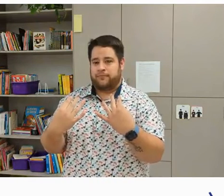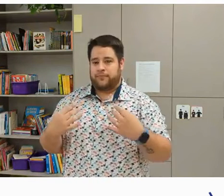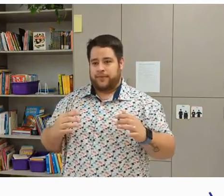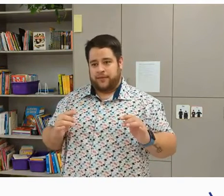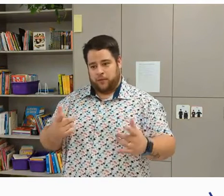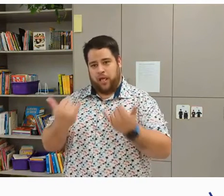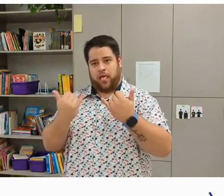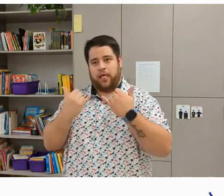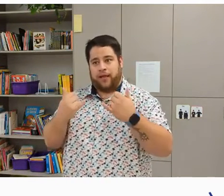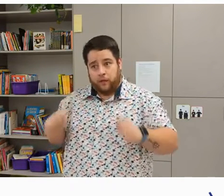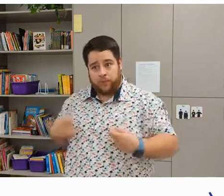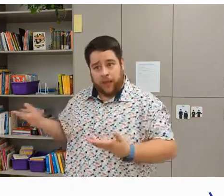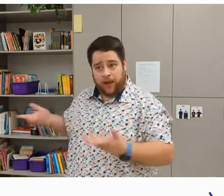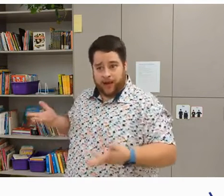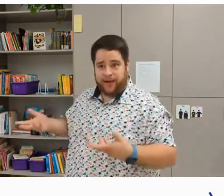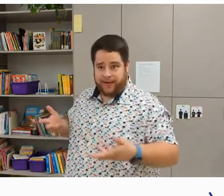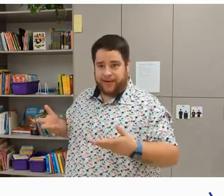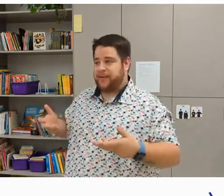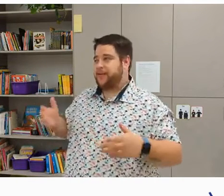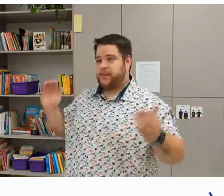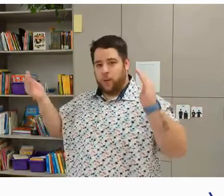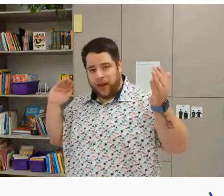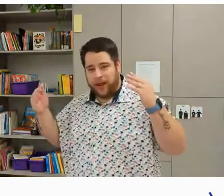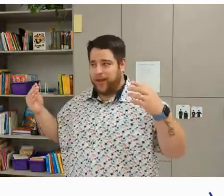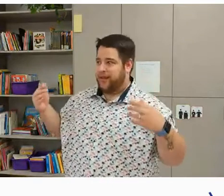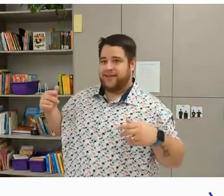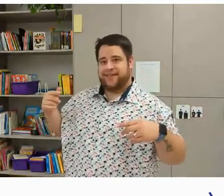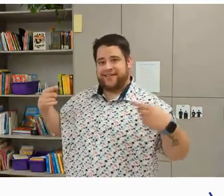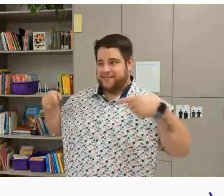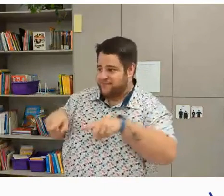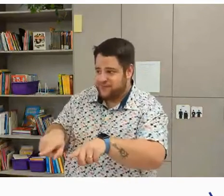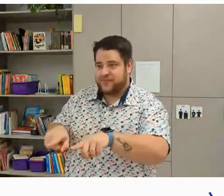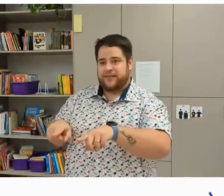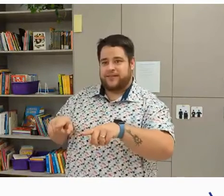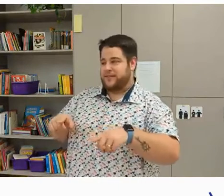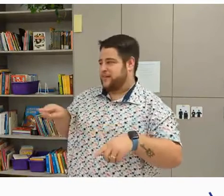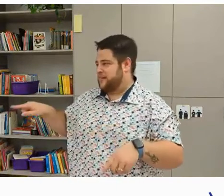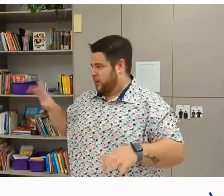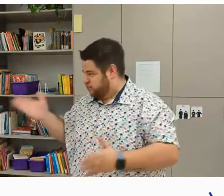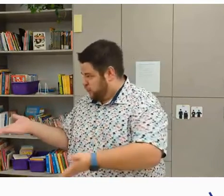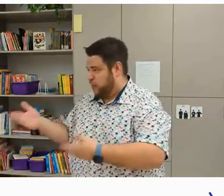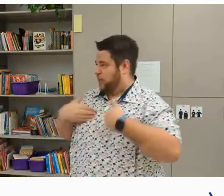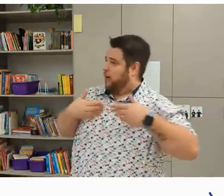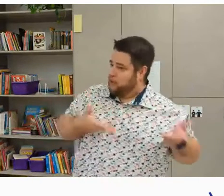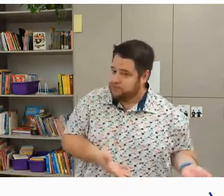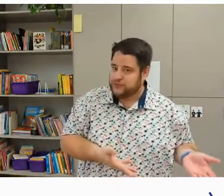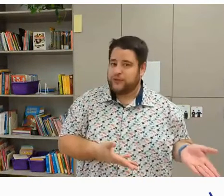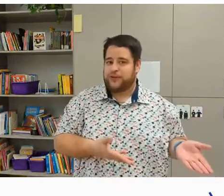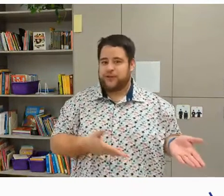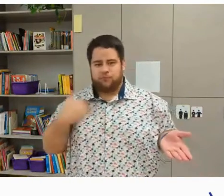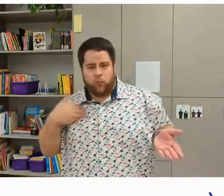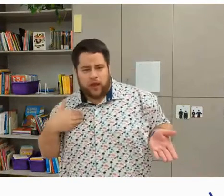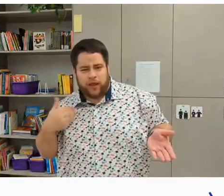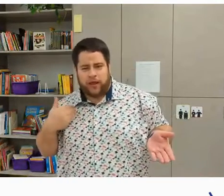que c'est comme ça, la vie, qu'on peut communiquer, on peut faire des comparaisons, on peut dire « Ah, ben OK, Caroline, c'est comme ça